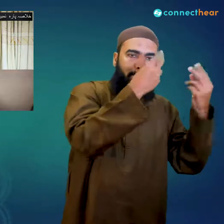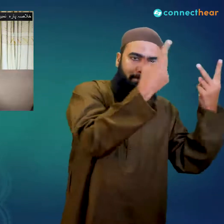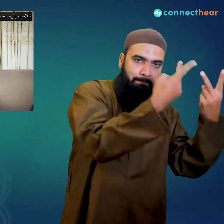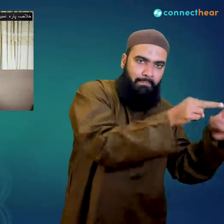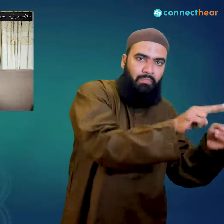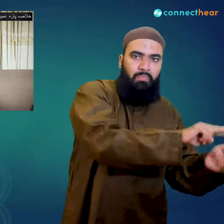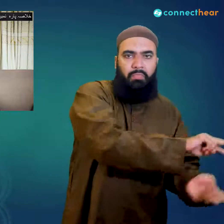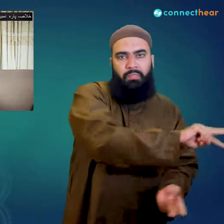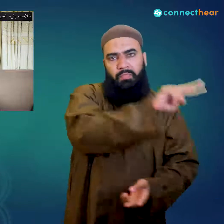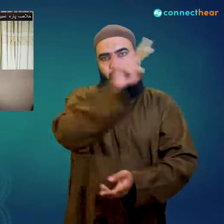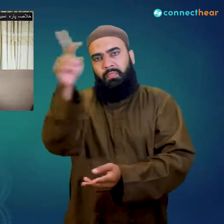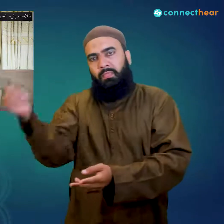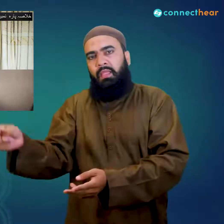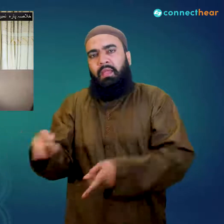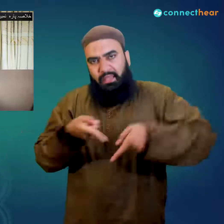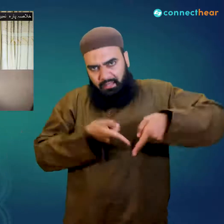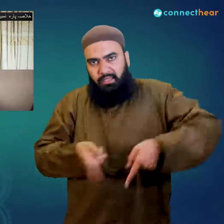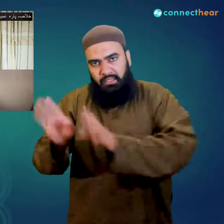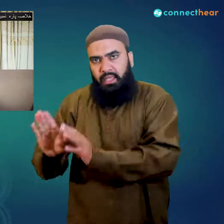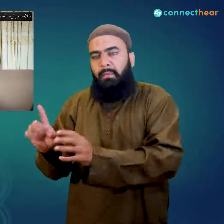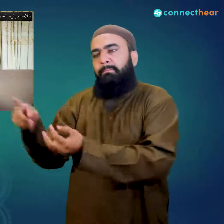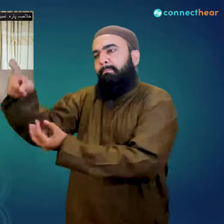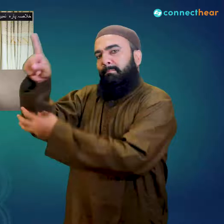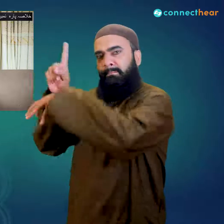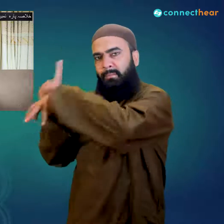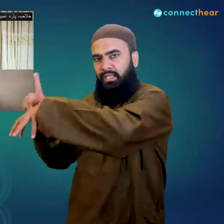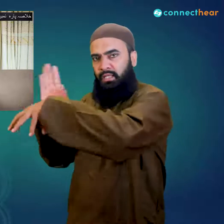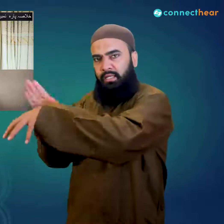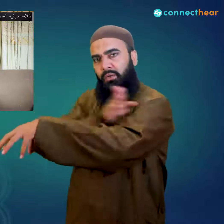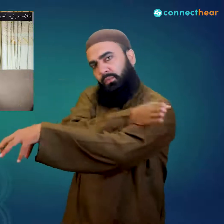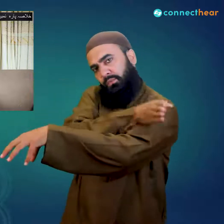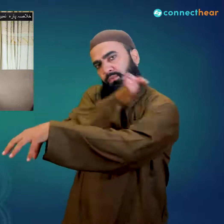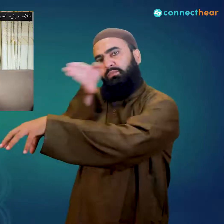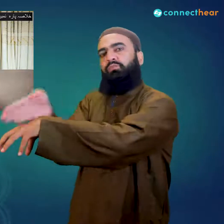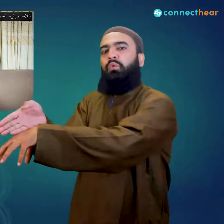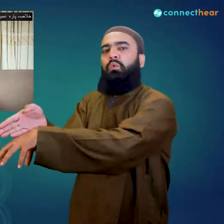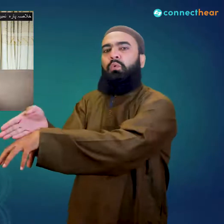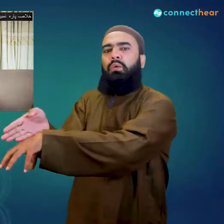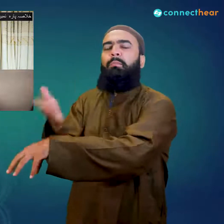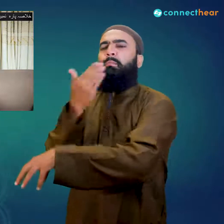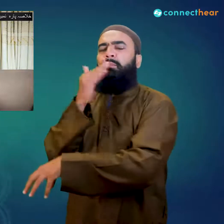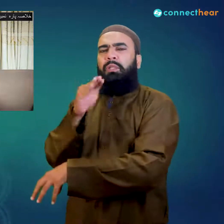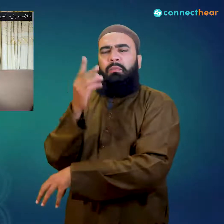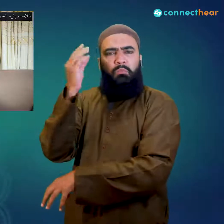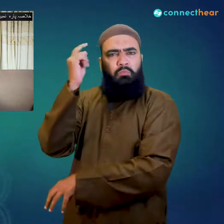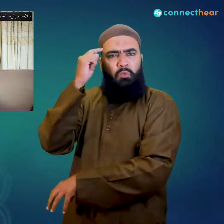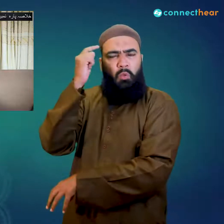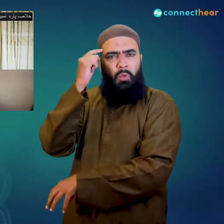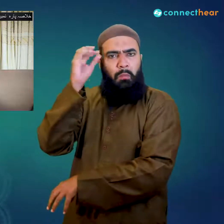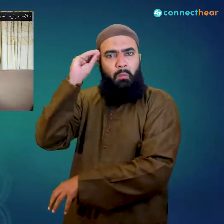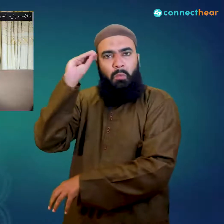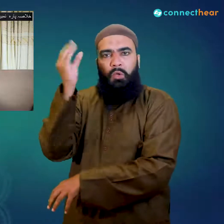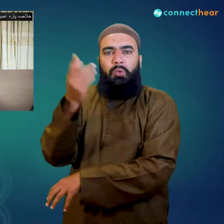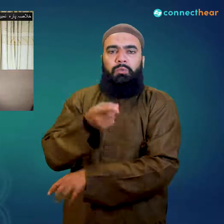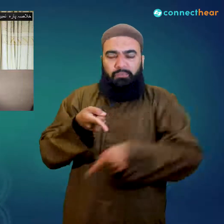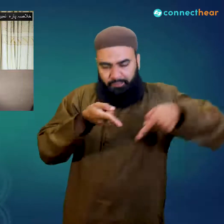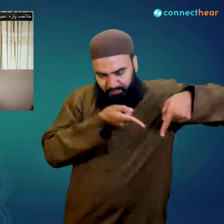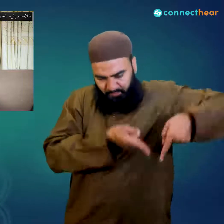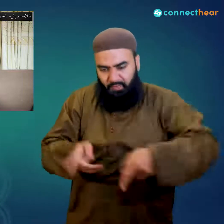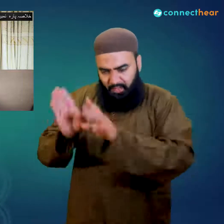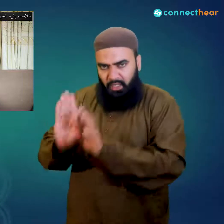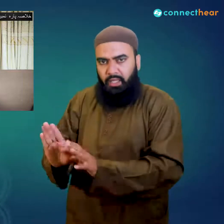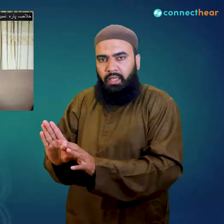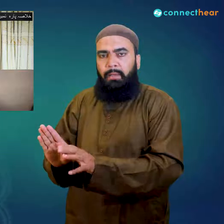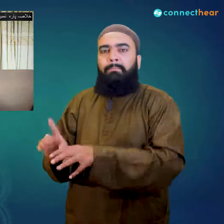بعد یا راستے میں، بعض روایت میں یوں آتا ہے کہ راستے میں نازل ہونے والی آیات کو مکی ہی گردانا